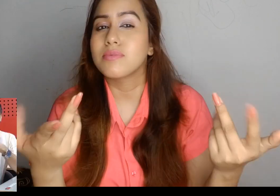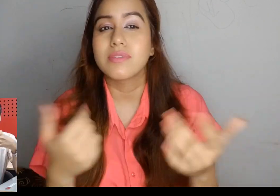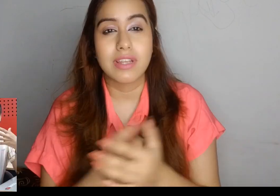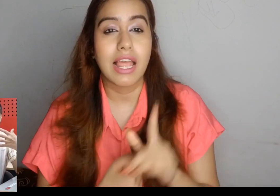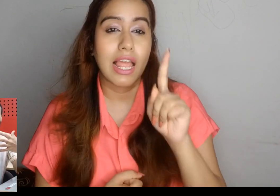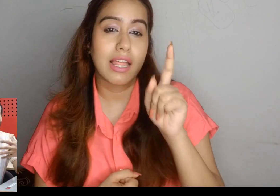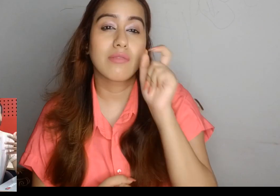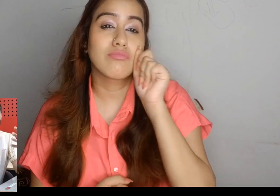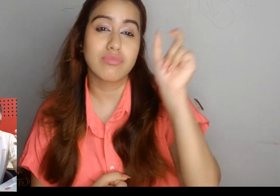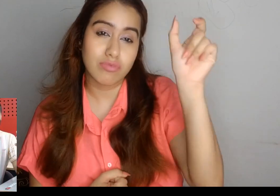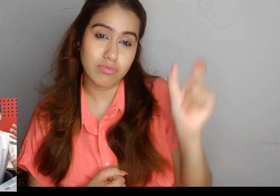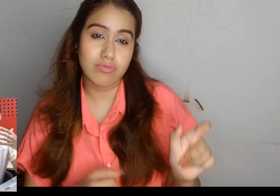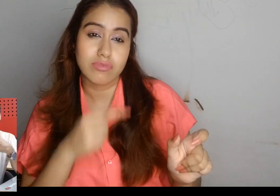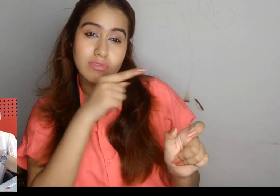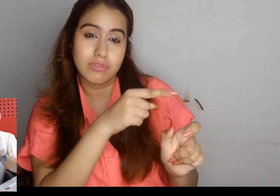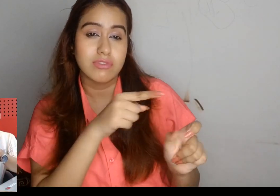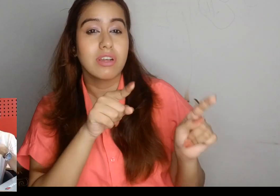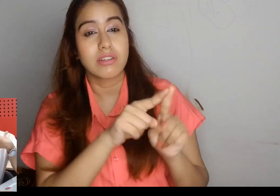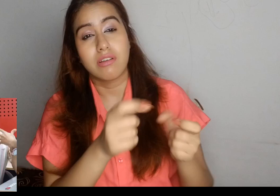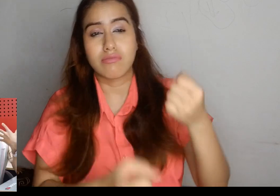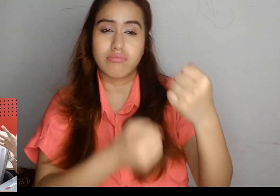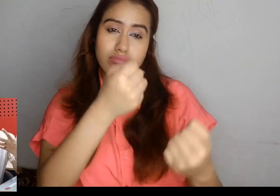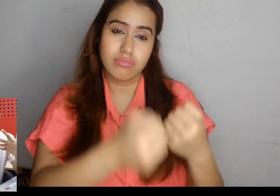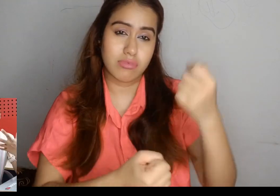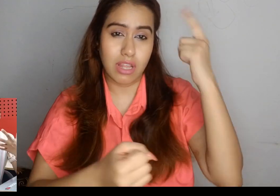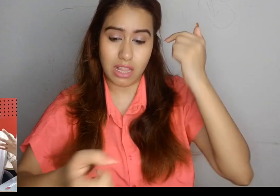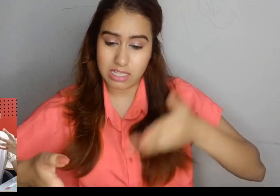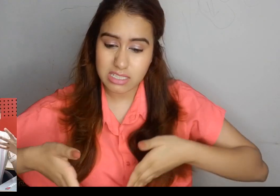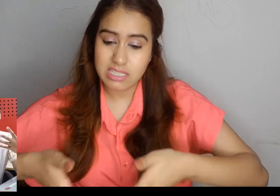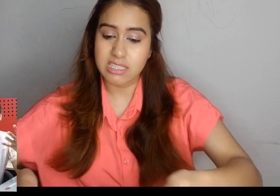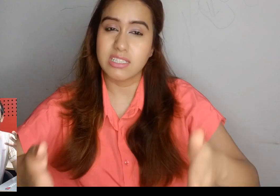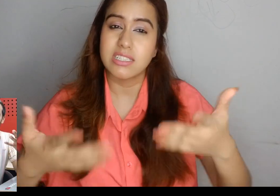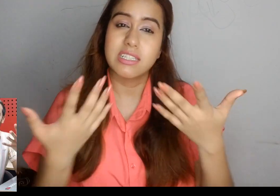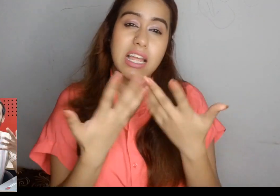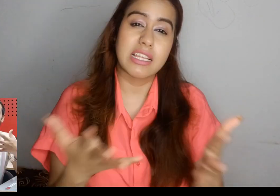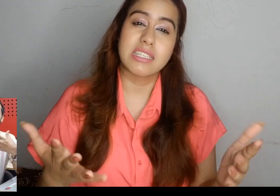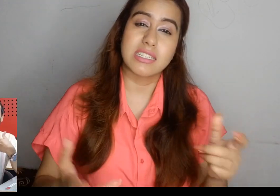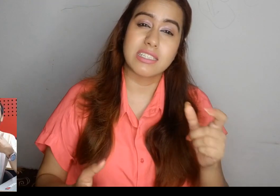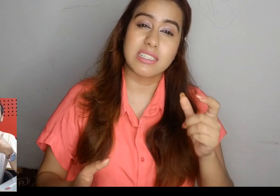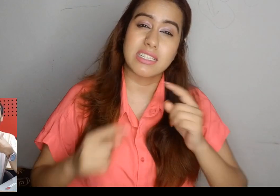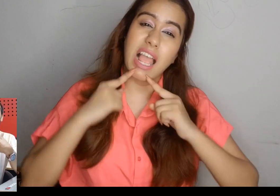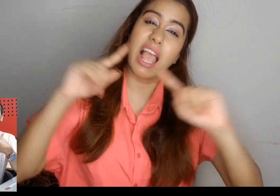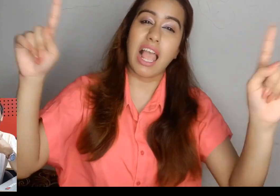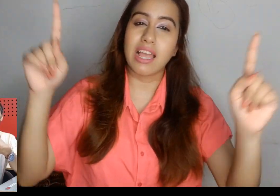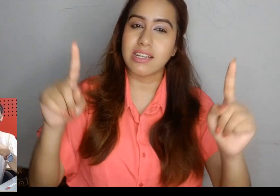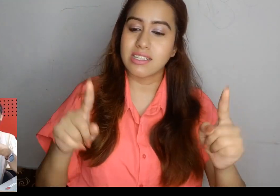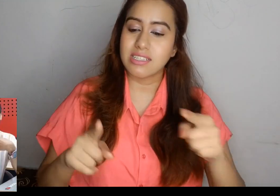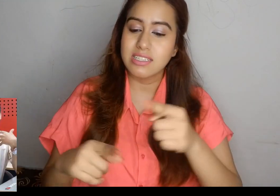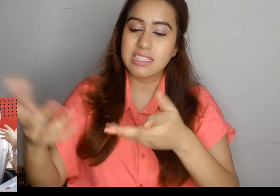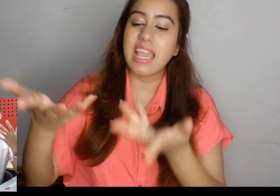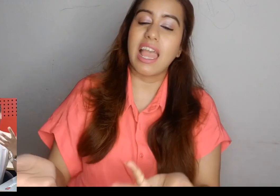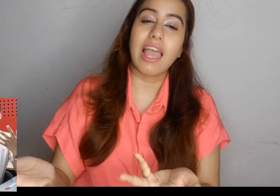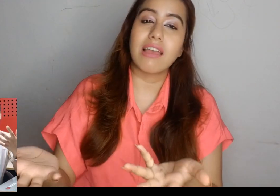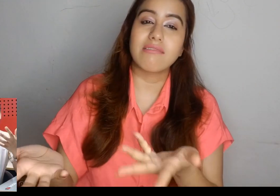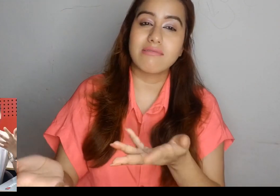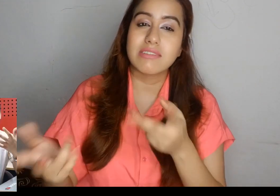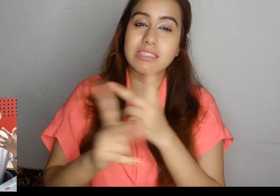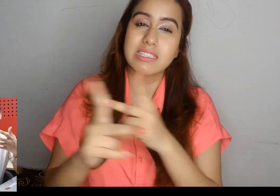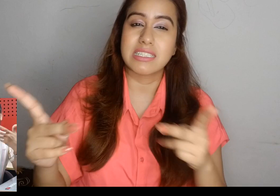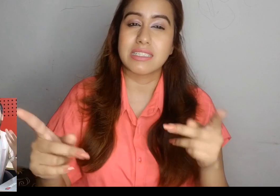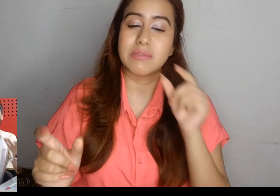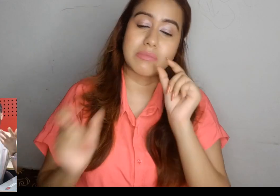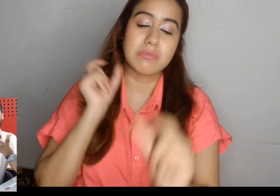कि जो जब भी गाड़ी चलाते थे, सड़कों पर निकलते थे तो बड़ा गुस्सा करते थे। उन्हें जब भी कोई सामने से आता हुआ दिखता था, उसकी गलती होती थी तो चिल्लाने लग जाते